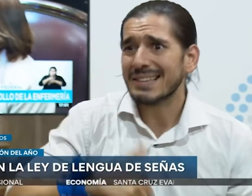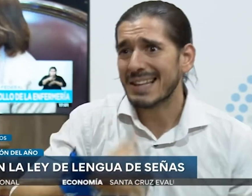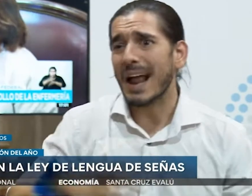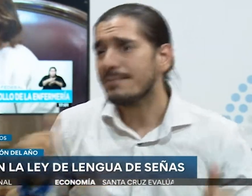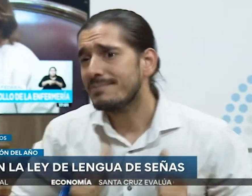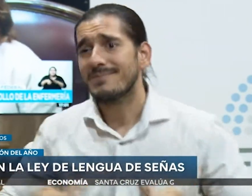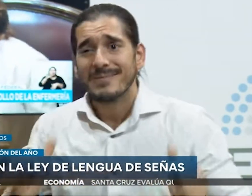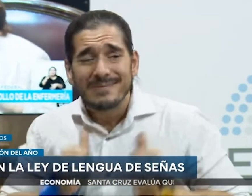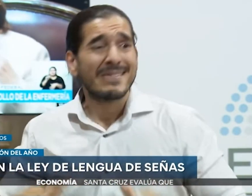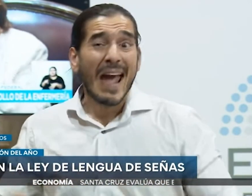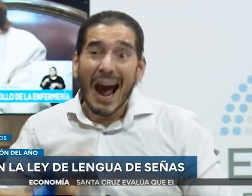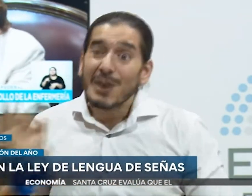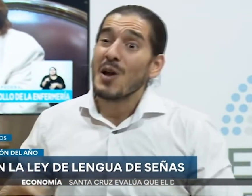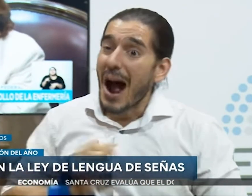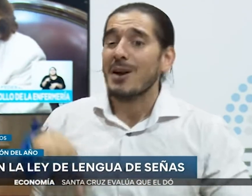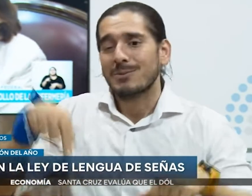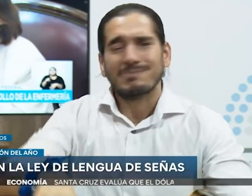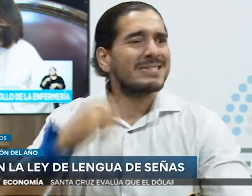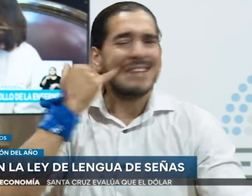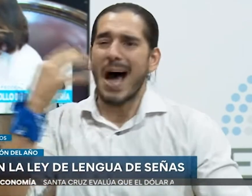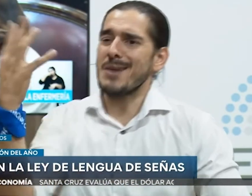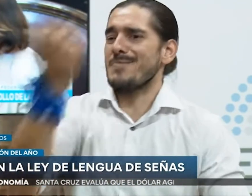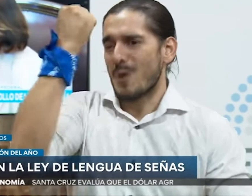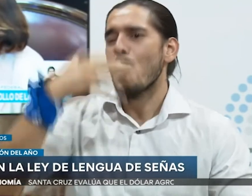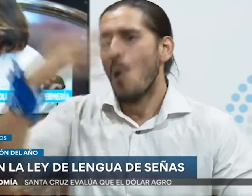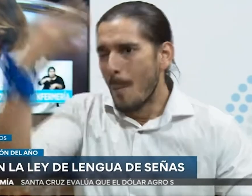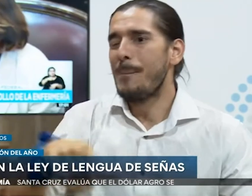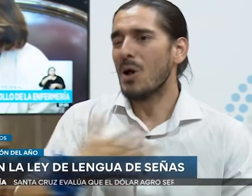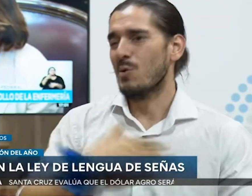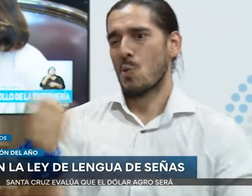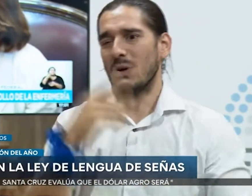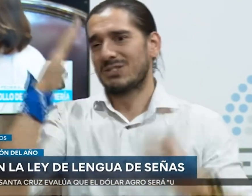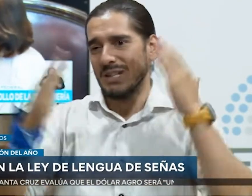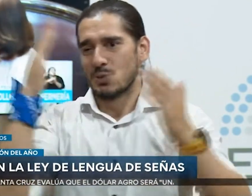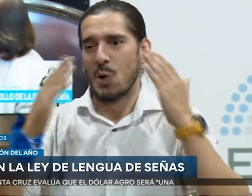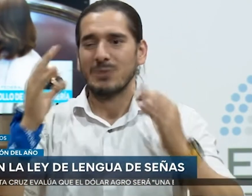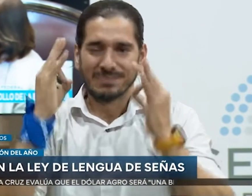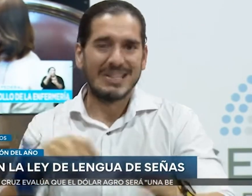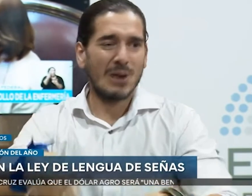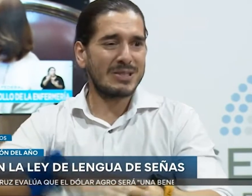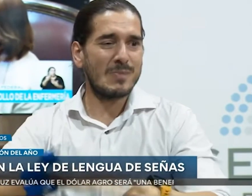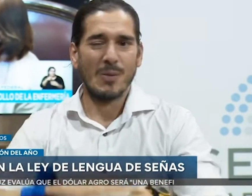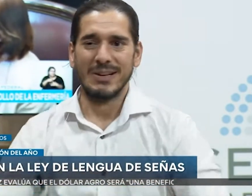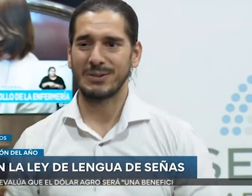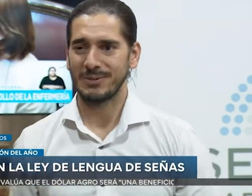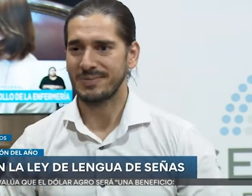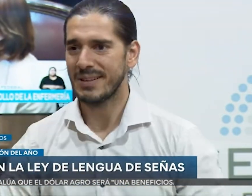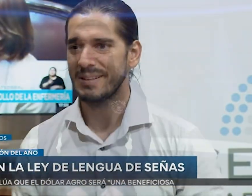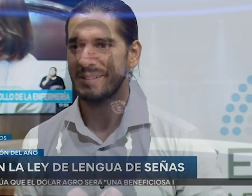sorda que durante muchos años en todo de la Argentina lo estuvimos esperando y hoy lo pudimos conseguir pudimos